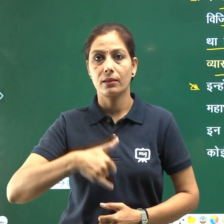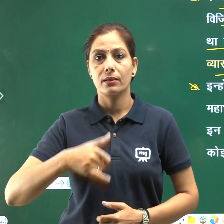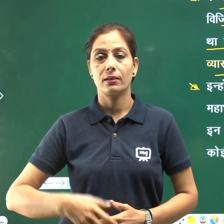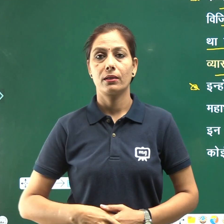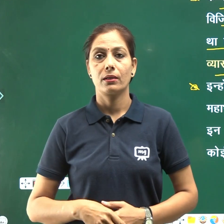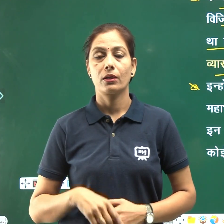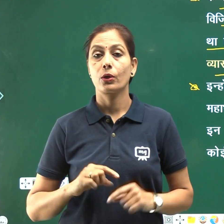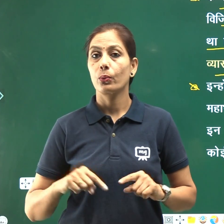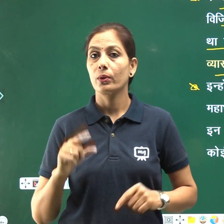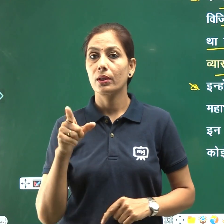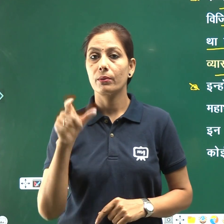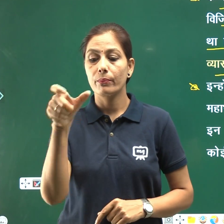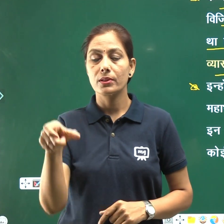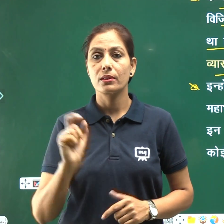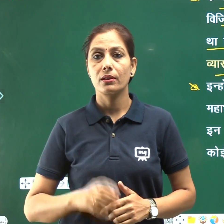क्योंकि इन्होंने